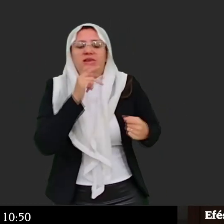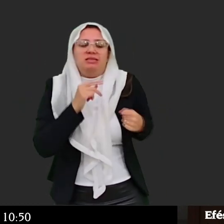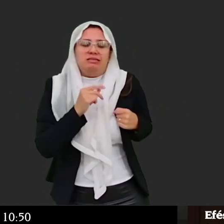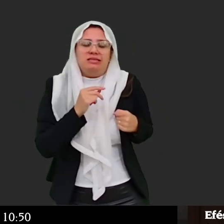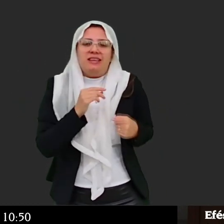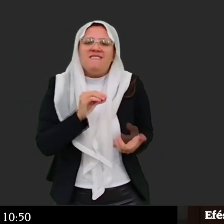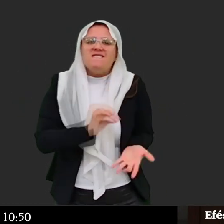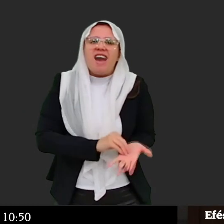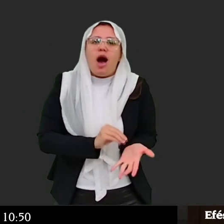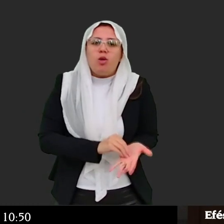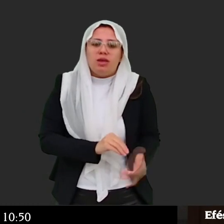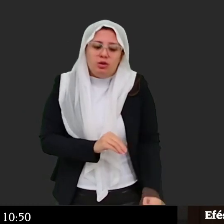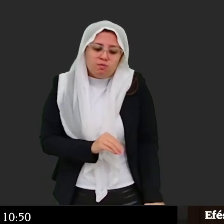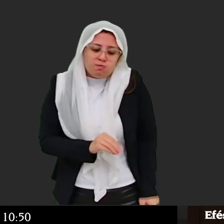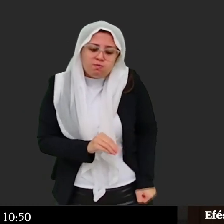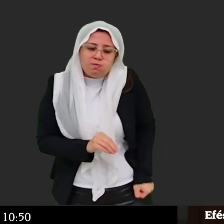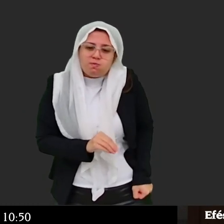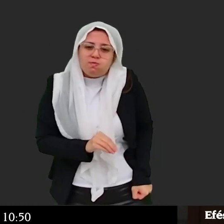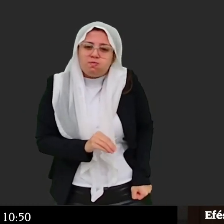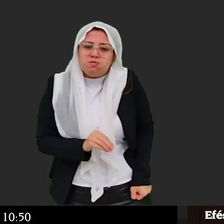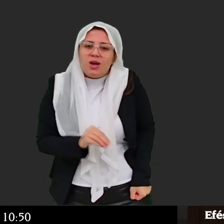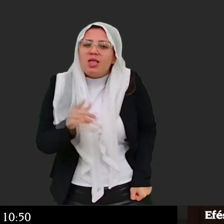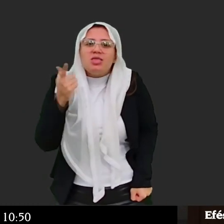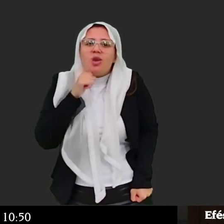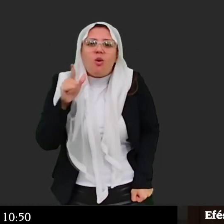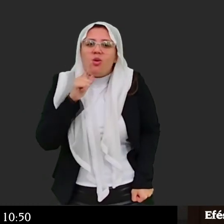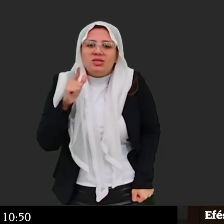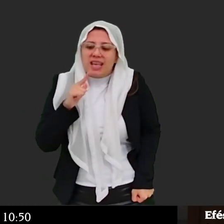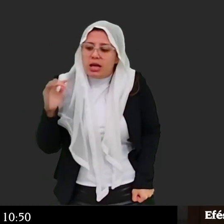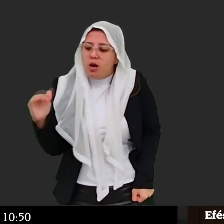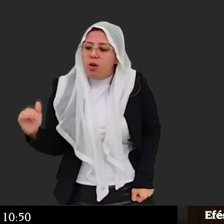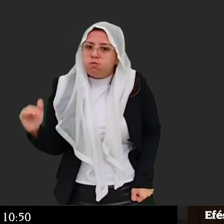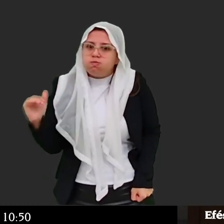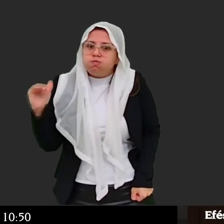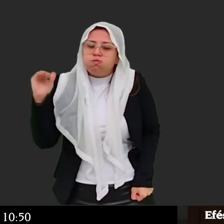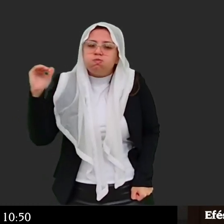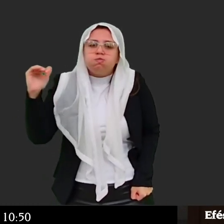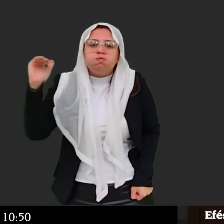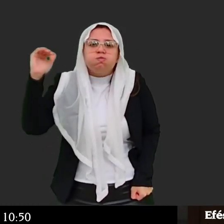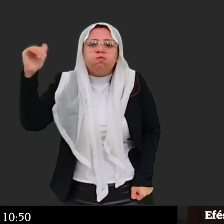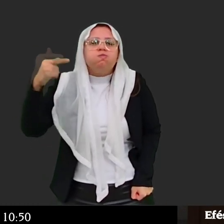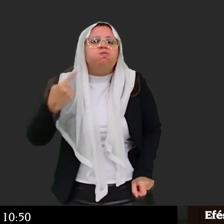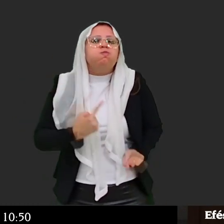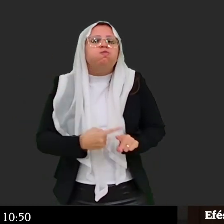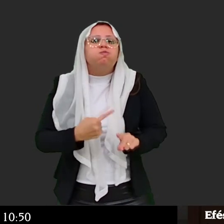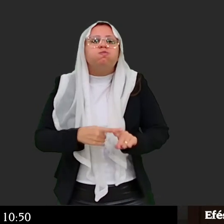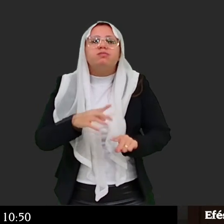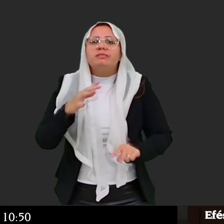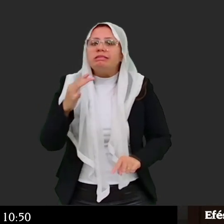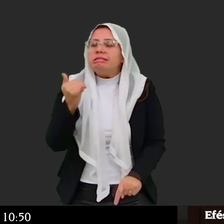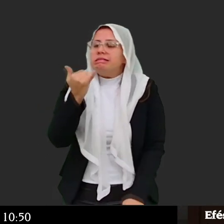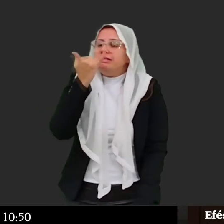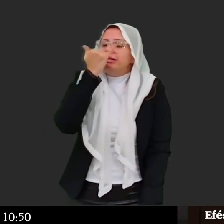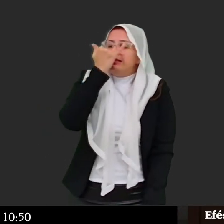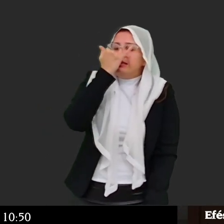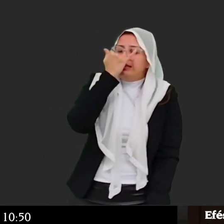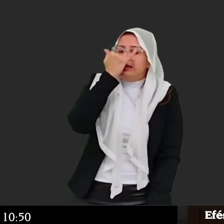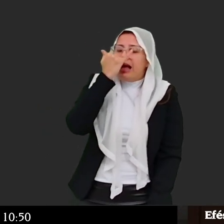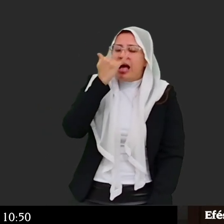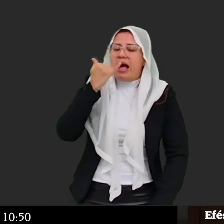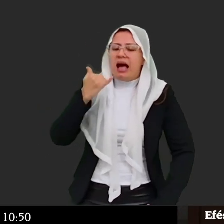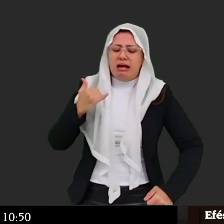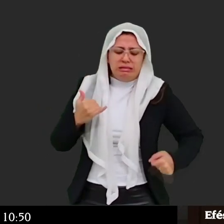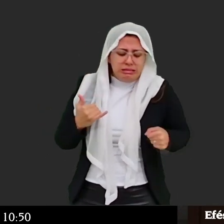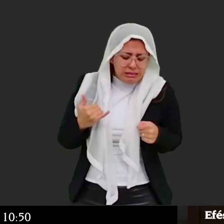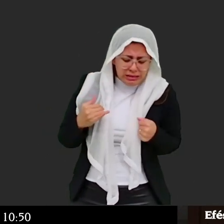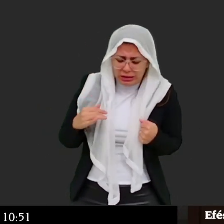Porque houve num dos membros do corpo um acidente, e agora o corpo então sofre,